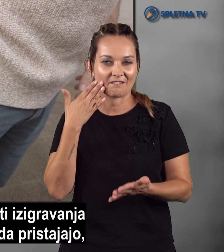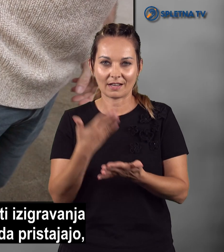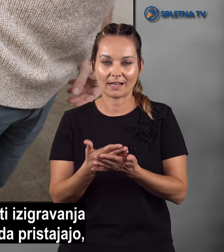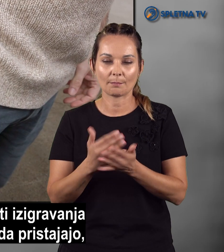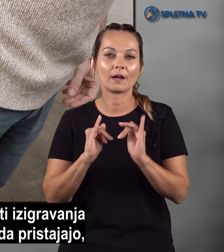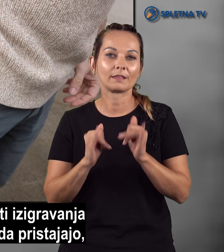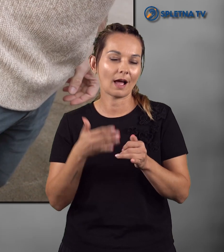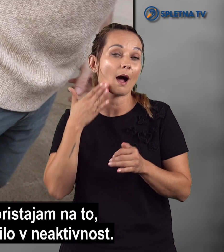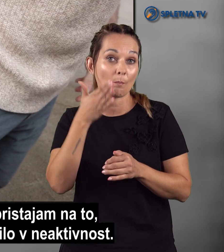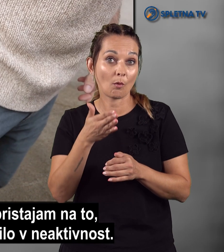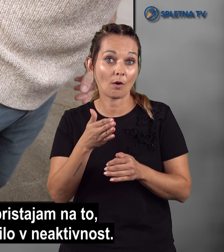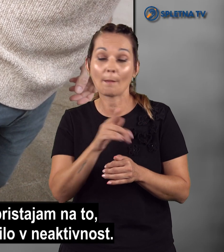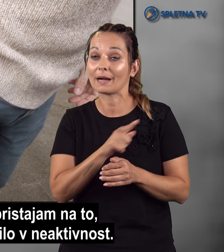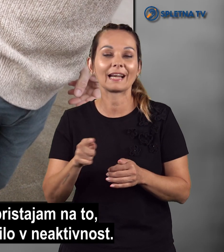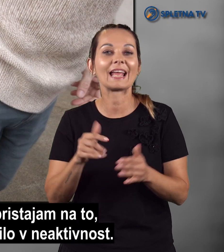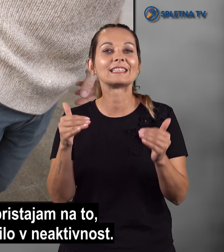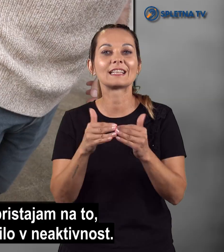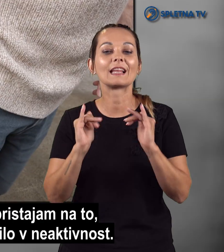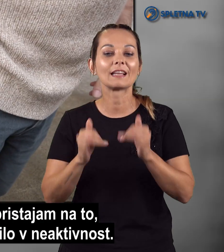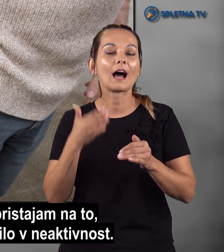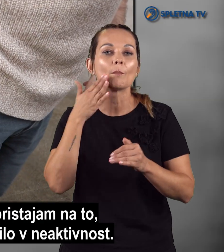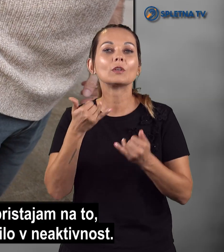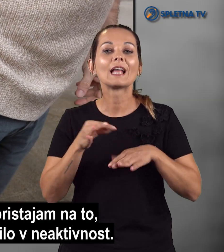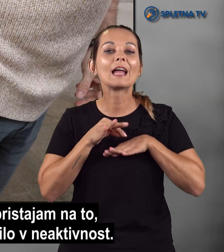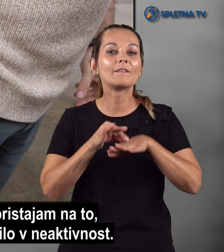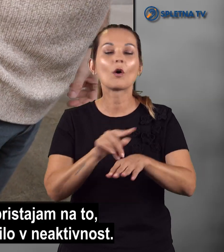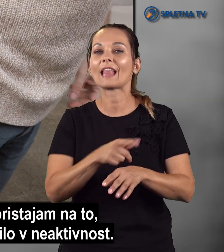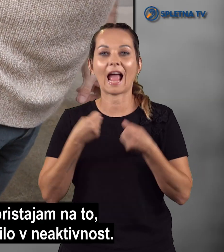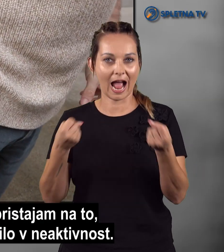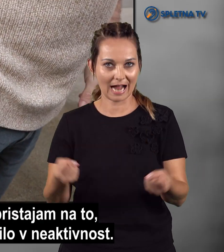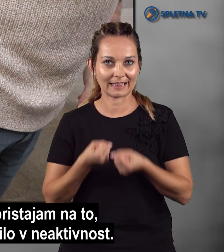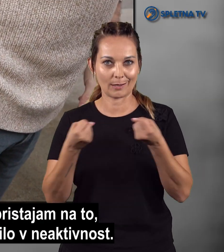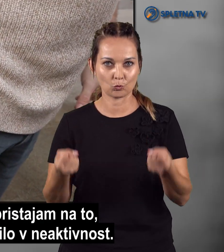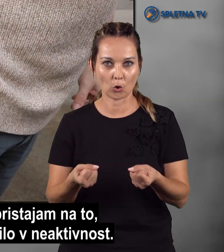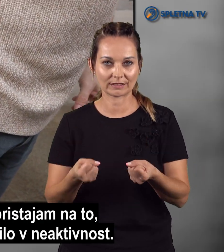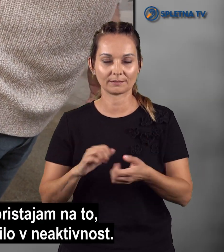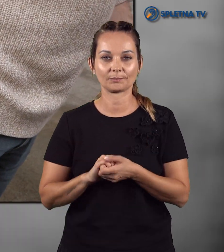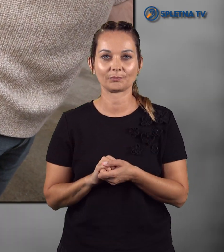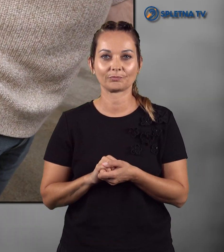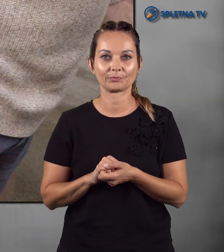ne verjamem, da pristajajo in definitivno ne pristajam na to, da bo to zdaj vodilo v neko neaktivnost.